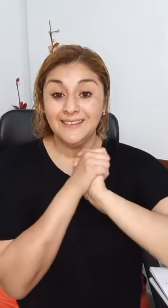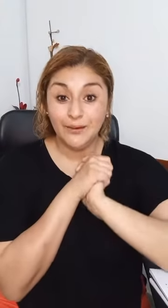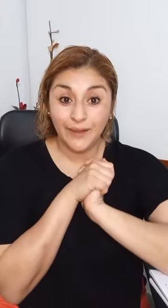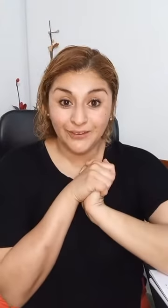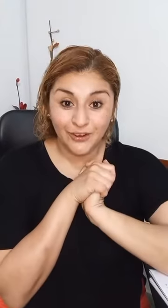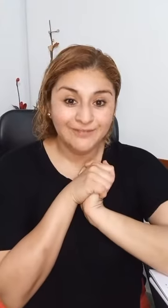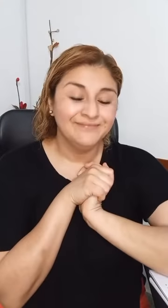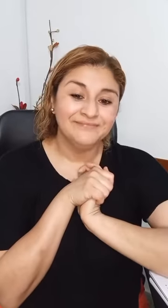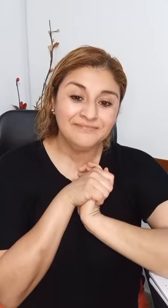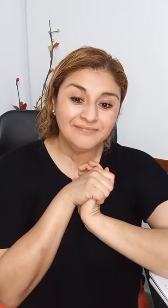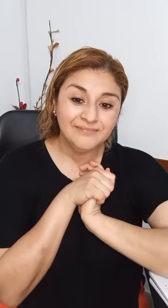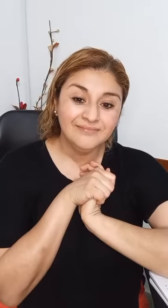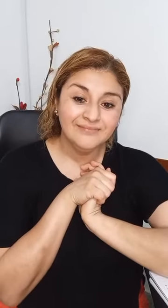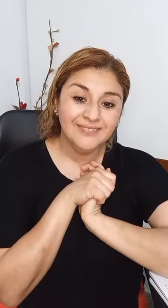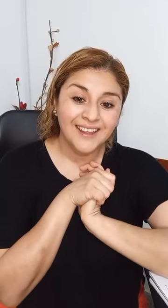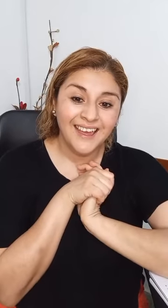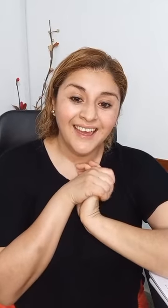Están saludando.